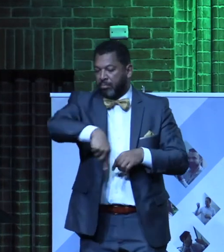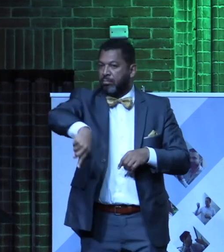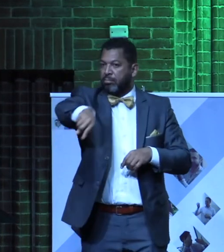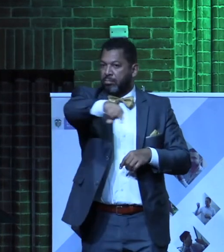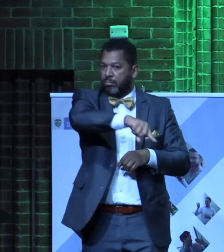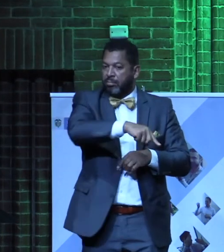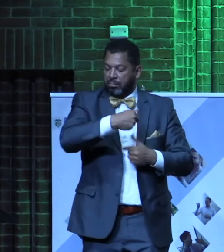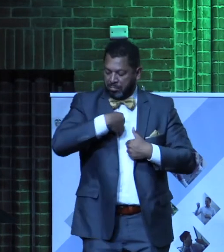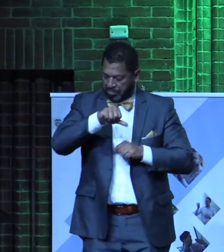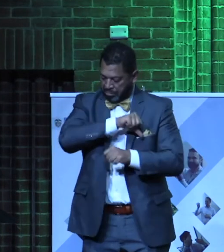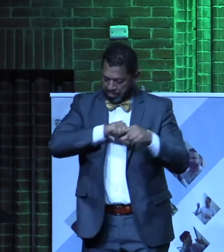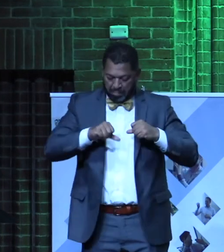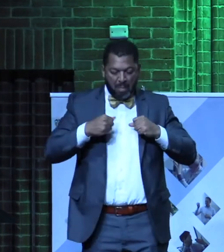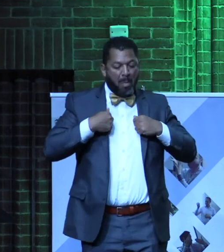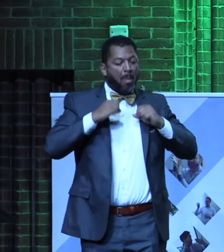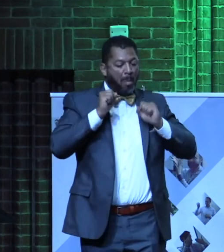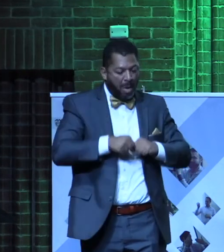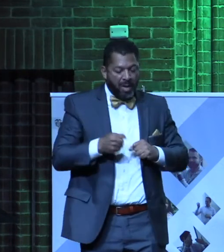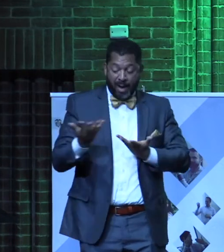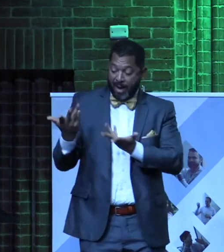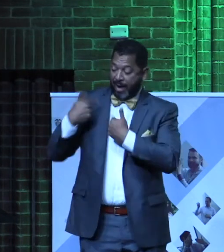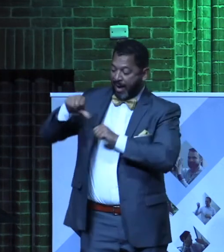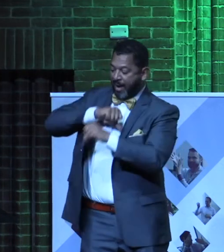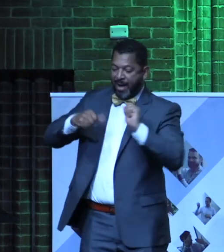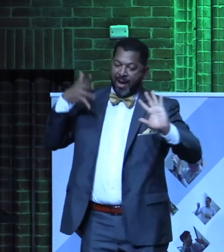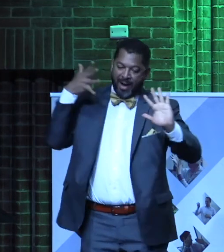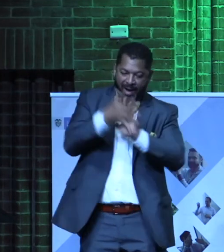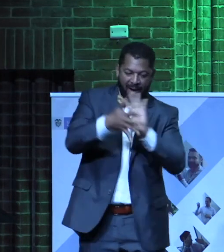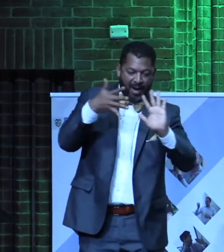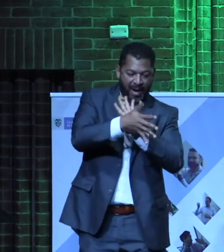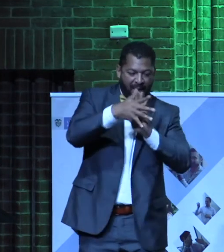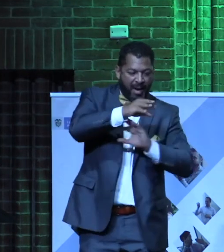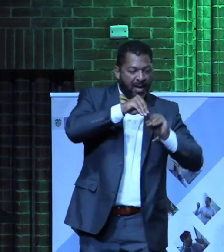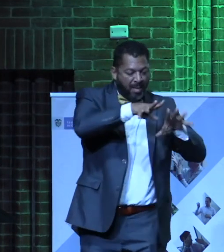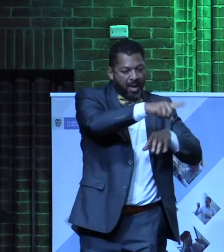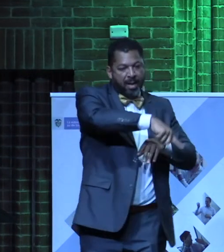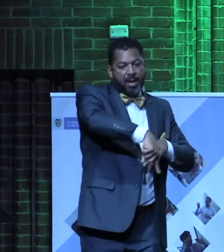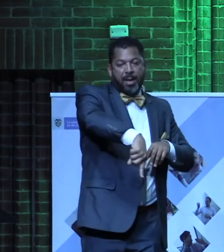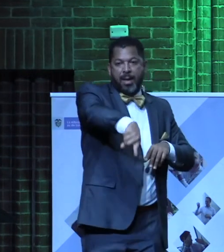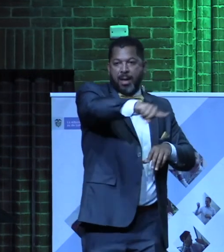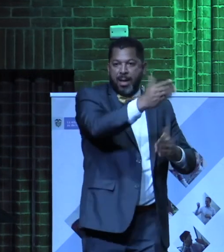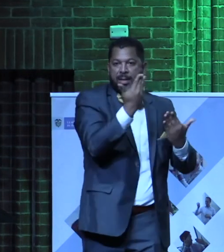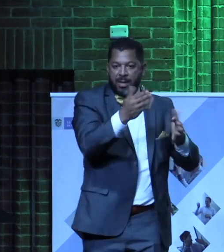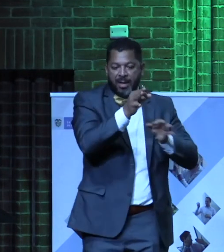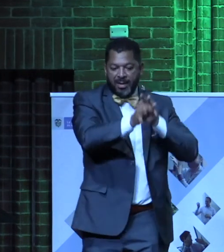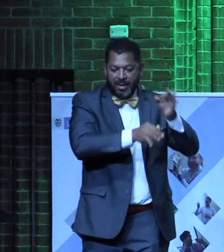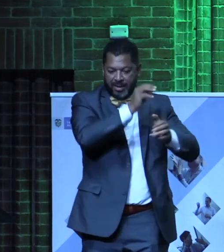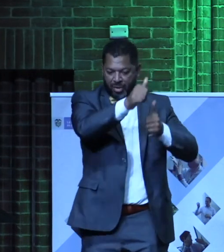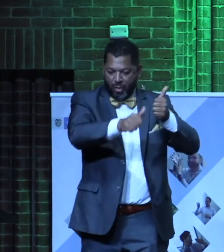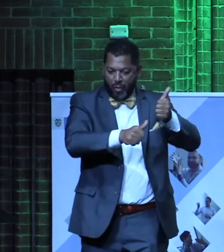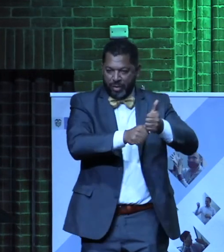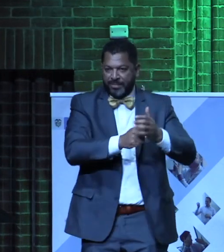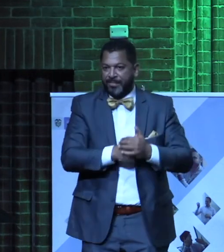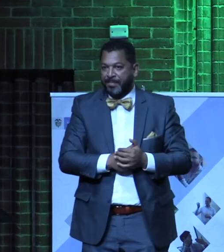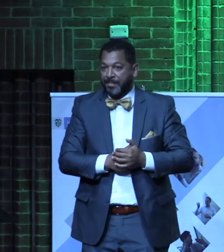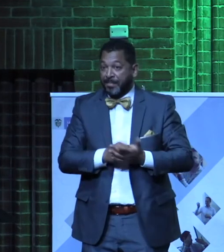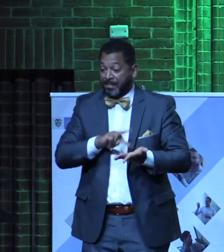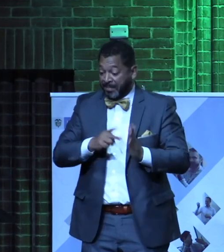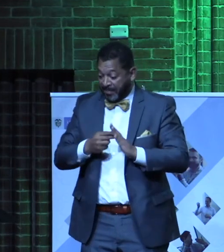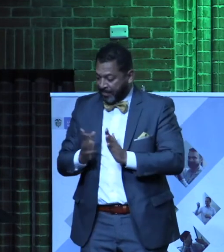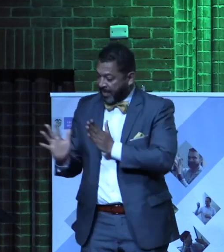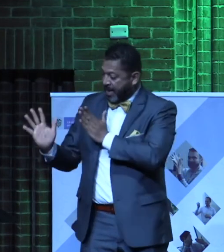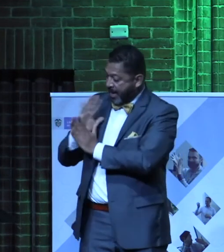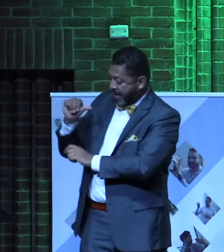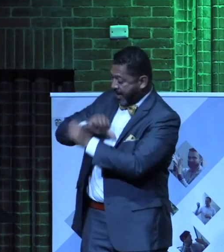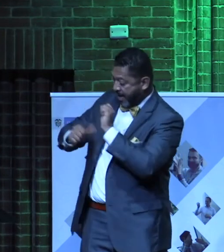también convertirse en multiplicadores de esta información en su ejercicio de trabajo con familias y cuidadores. Entonces creo que este efecto cascada es muy